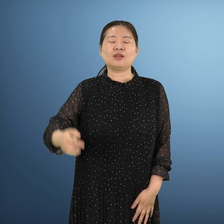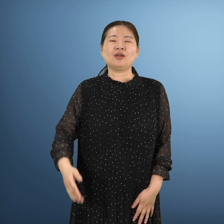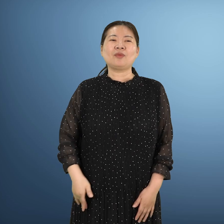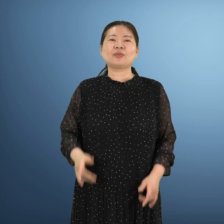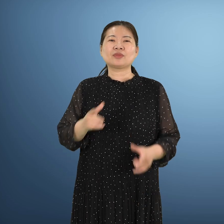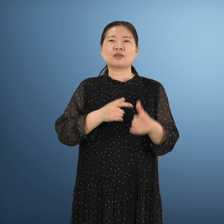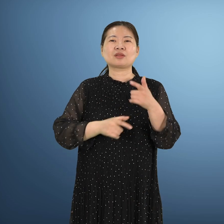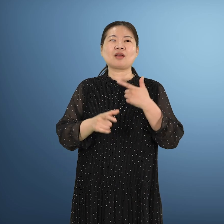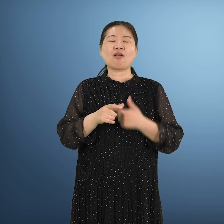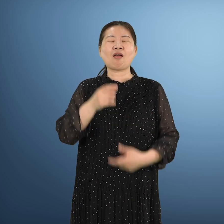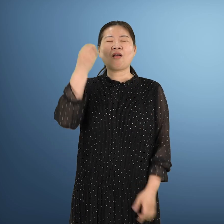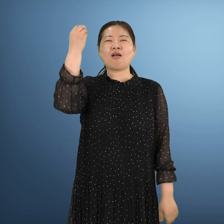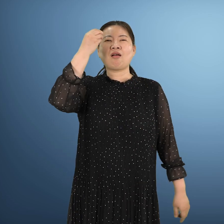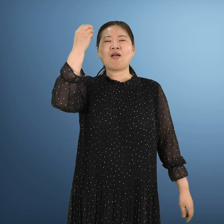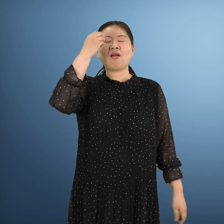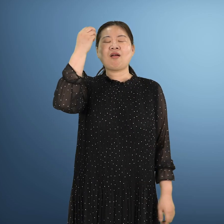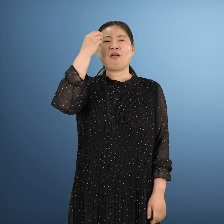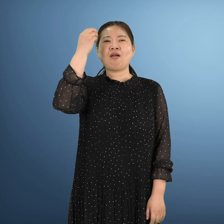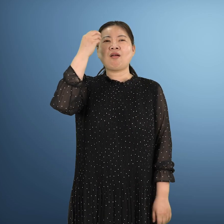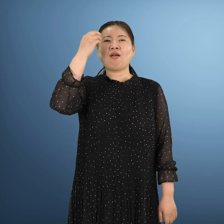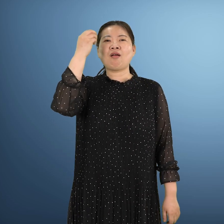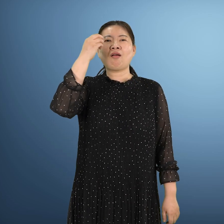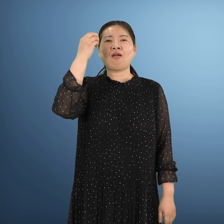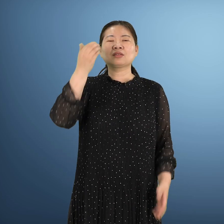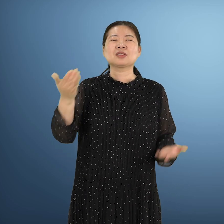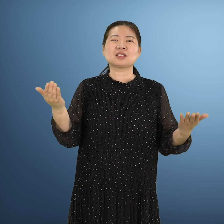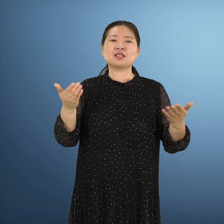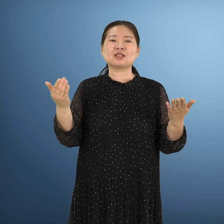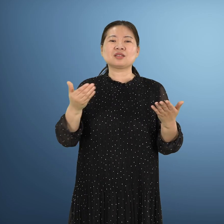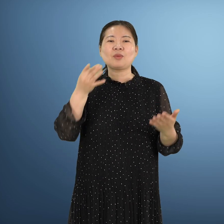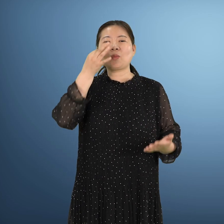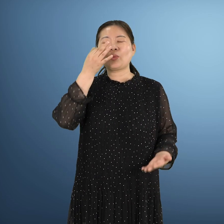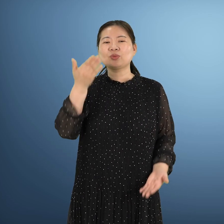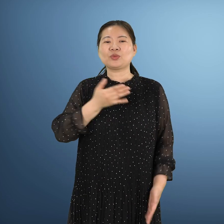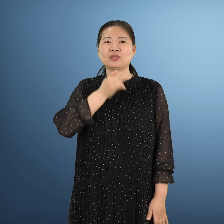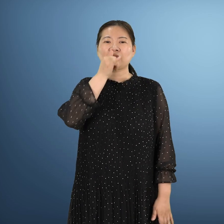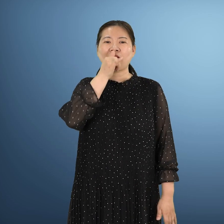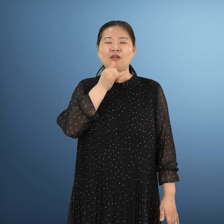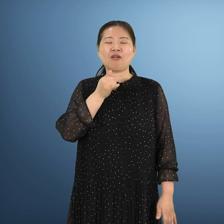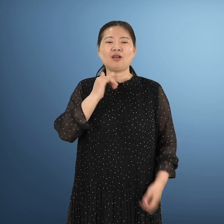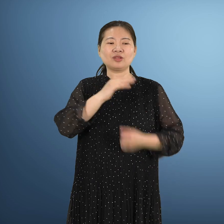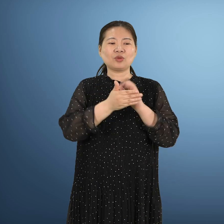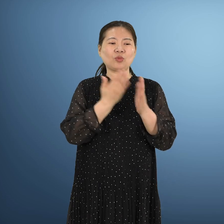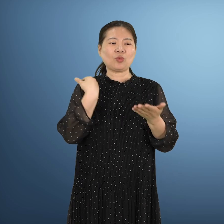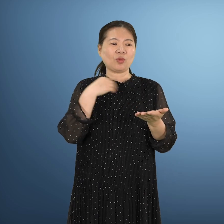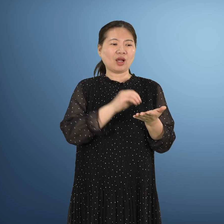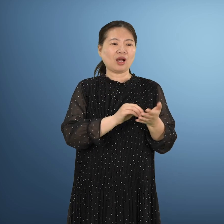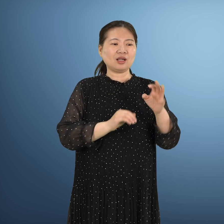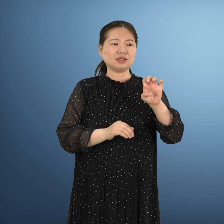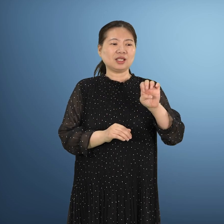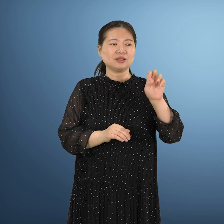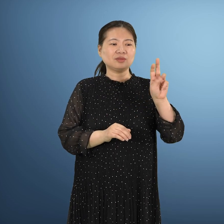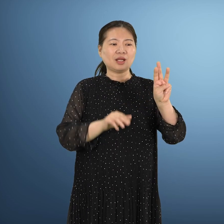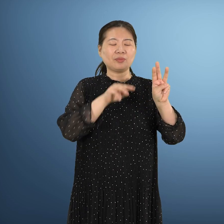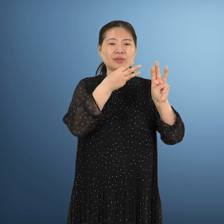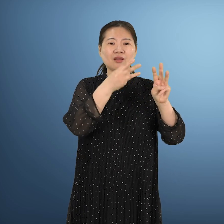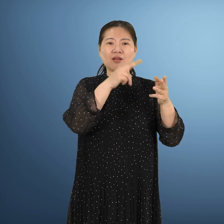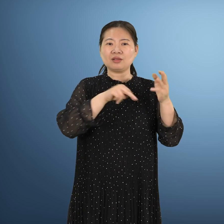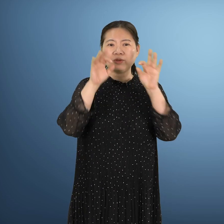더 어마어마한 게 소개됩니다. 오늘 본문으로 돌아가서 43절을 보세요. 오늘 본문이죠.